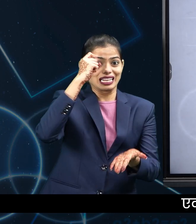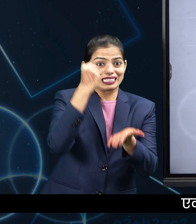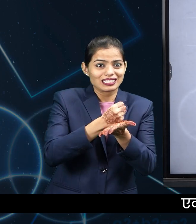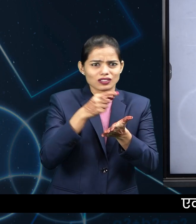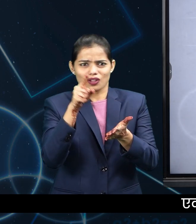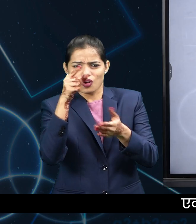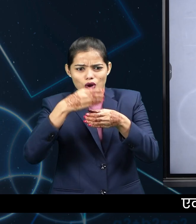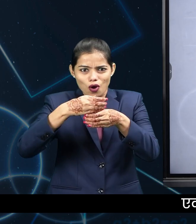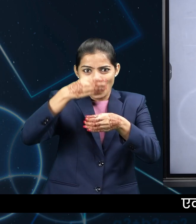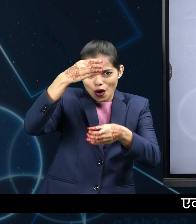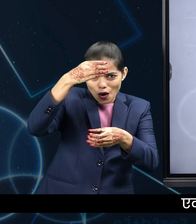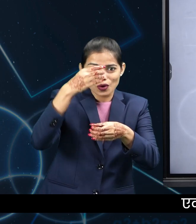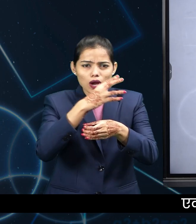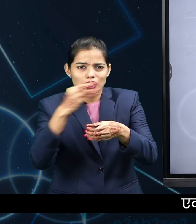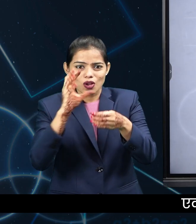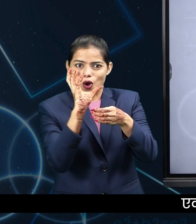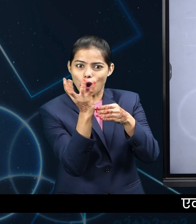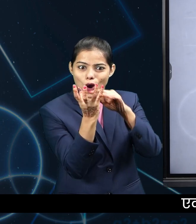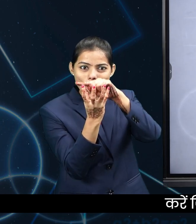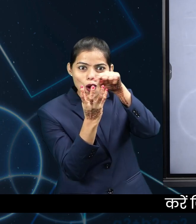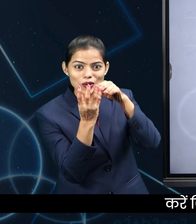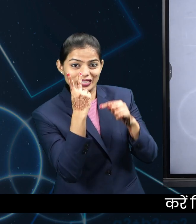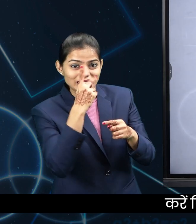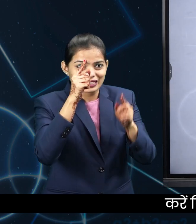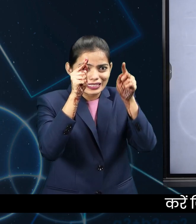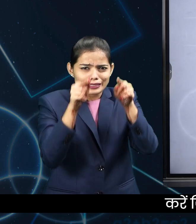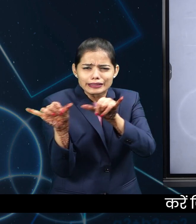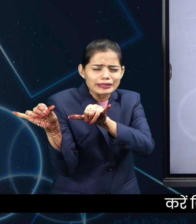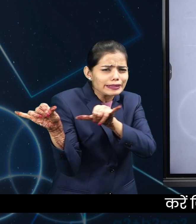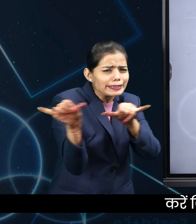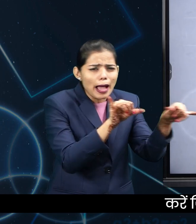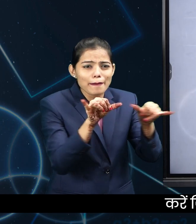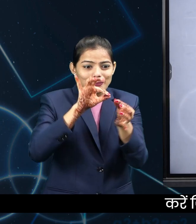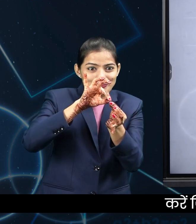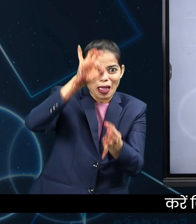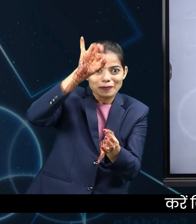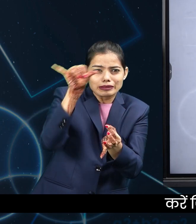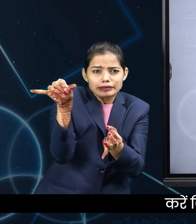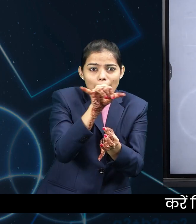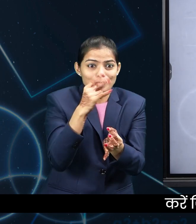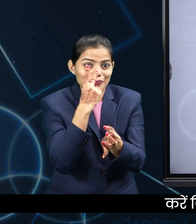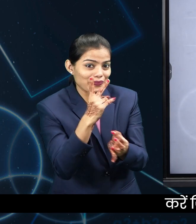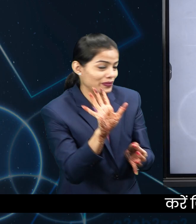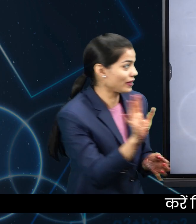एक बेलन और एक गोले पर विचार करें जिनकी ऊंचाई और त्रिज्या समान